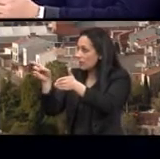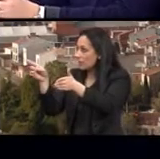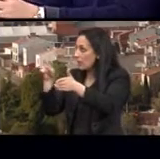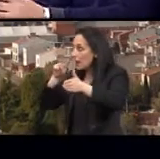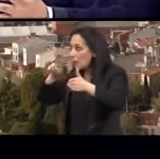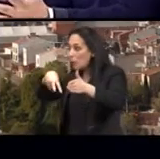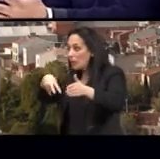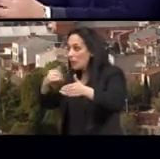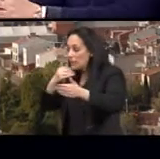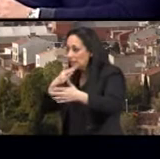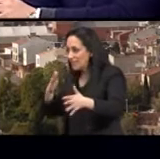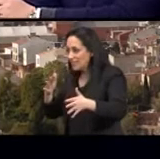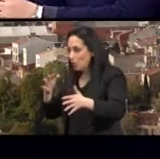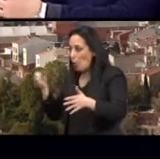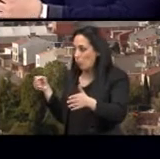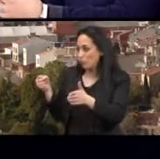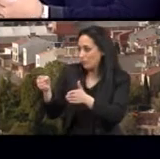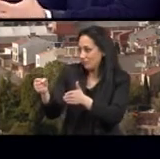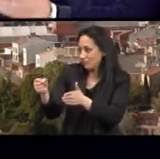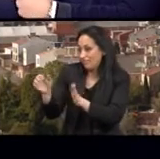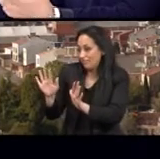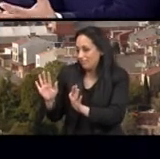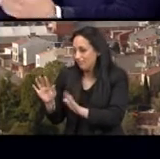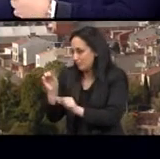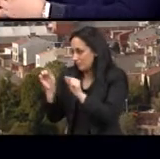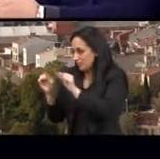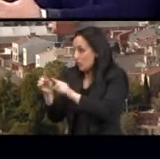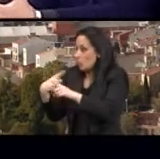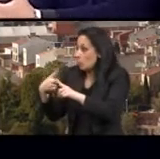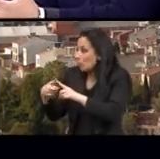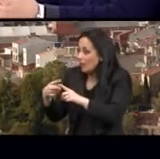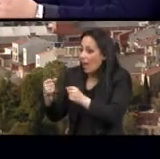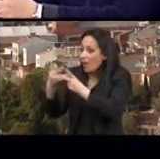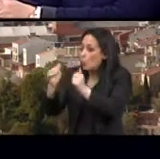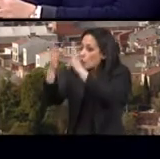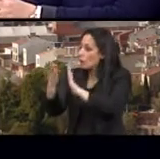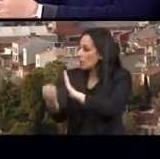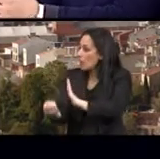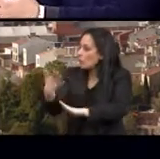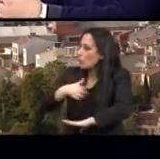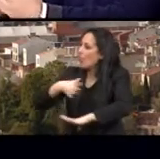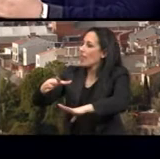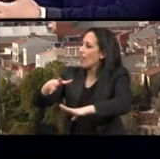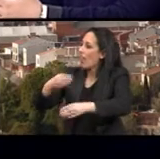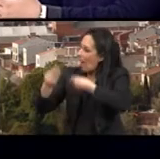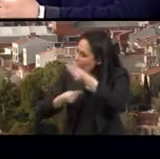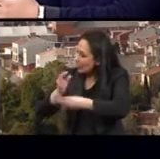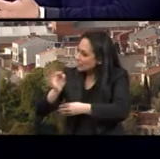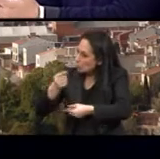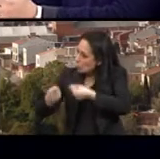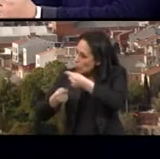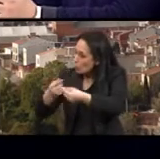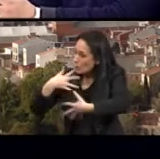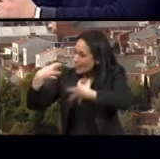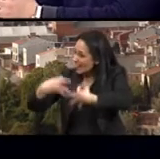faciliti. Clar. Vull dir, sí, clar que el tenim, perquè com a fundació pots assumir i pots anar fent, no? Però realment reconegut per la